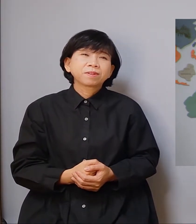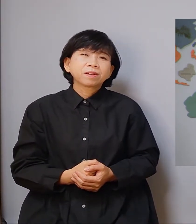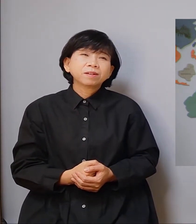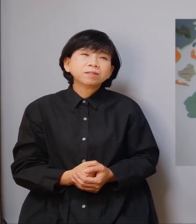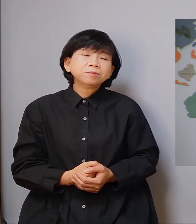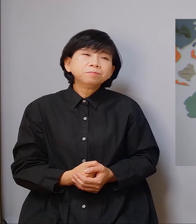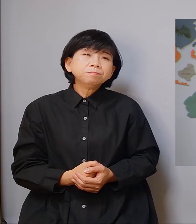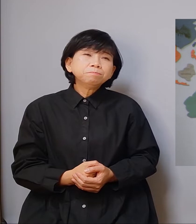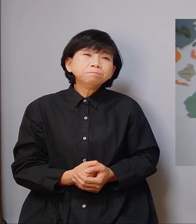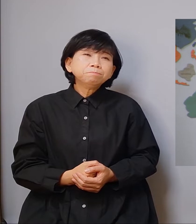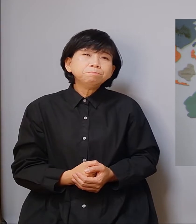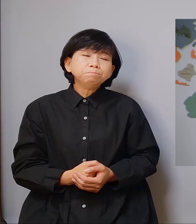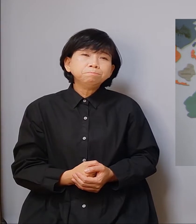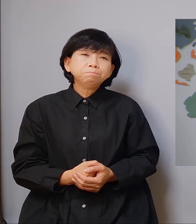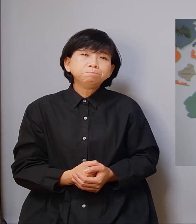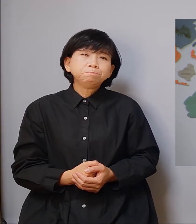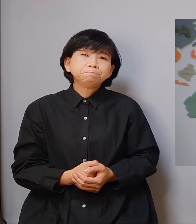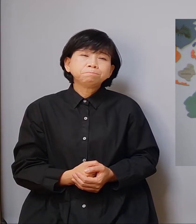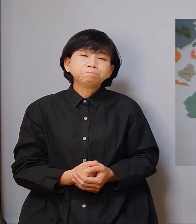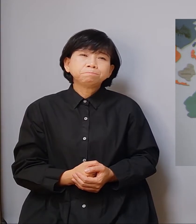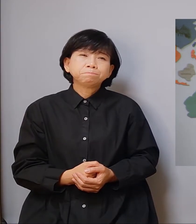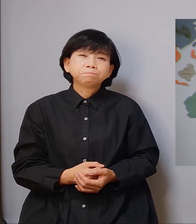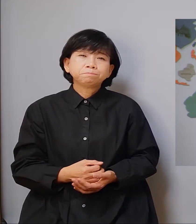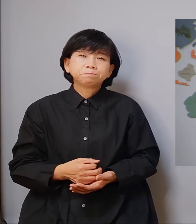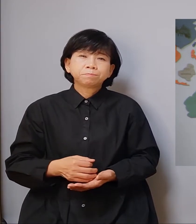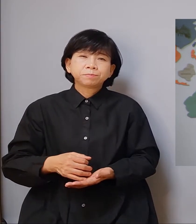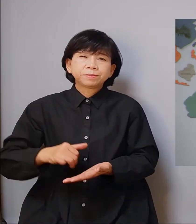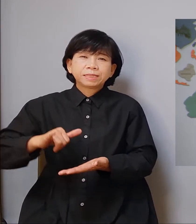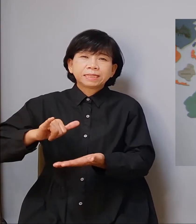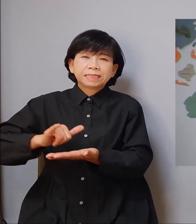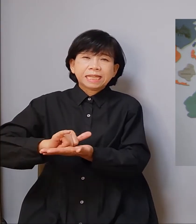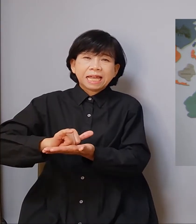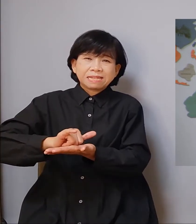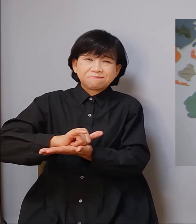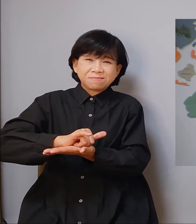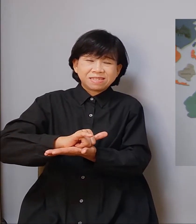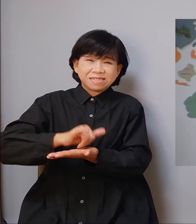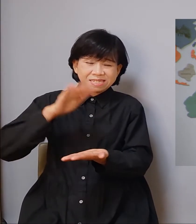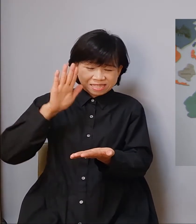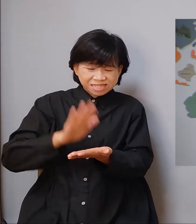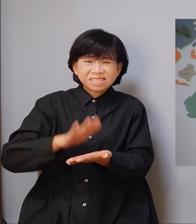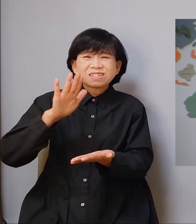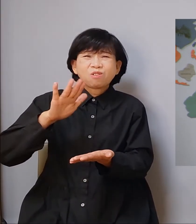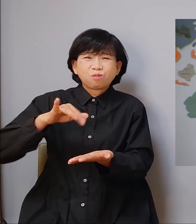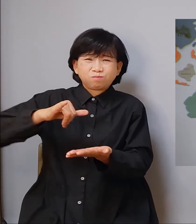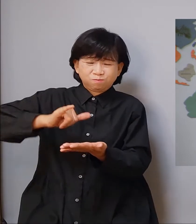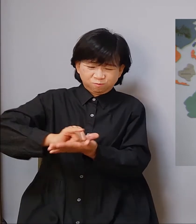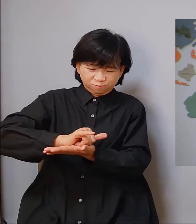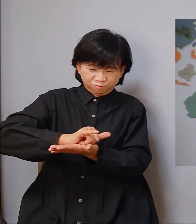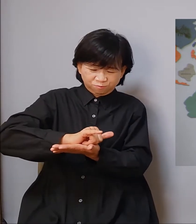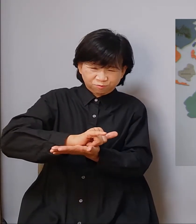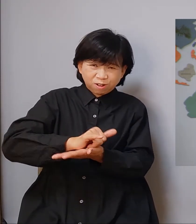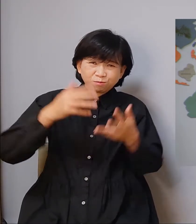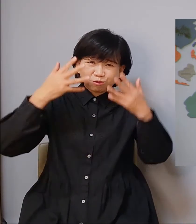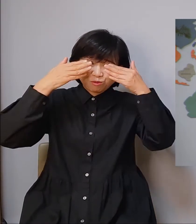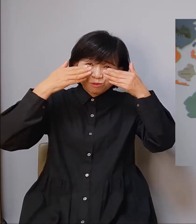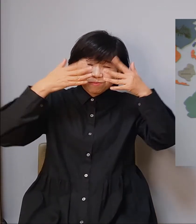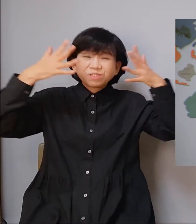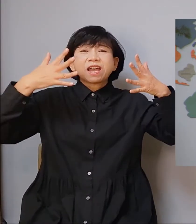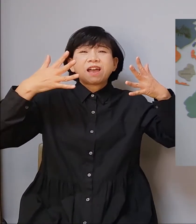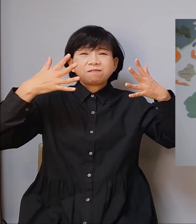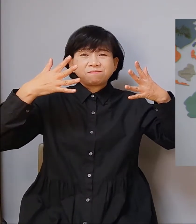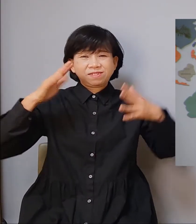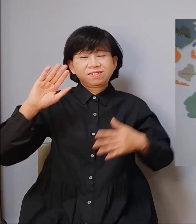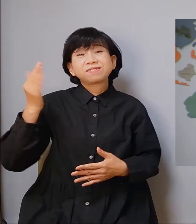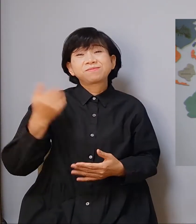옷을 펴입니다. 뜨거운 열은 무언가 좋은 것을 만들어 낸다고 볼 수 있겠네요.